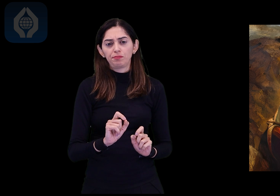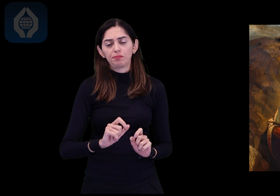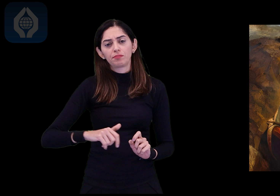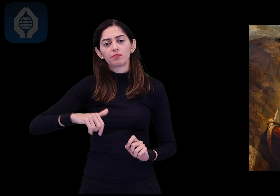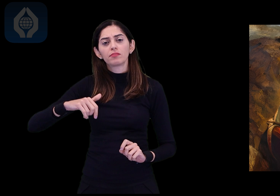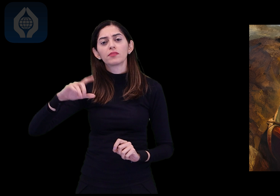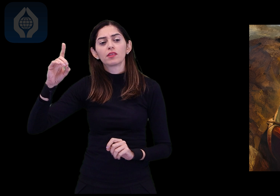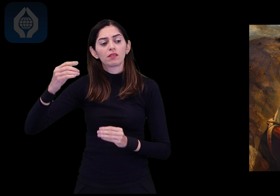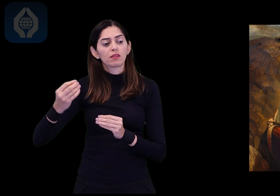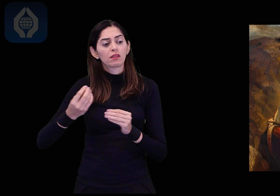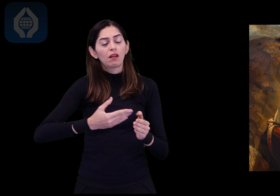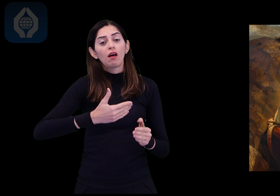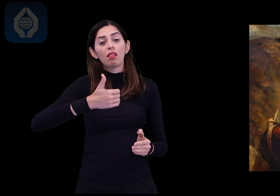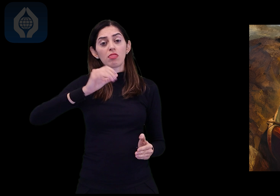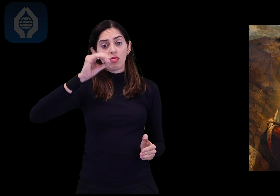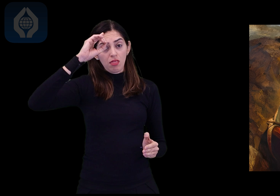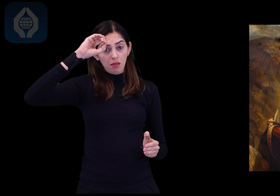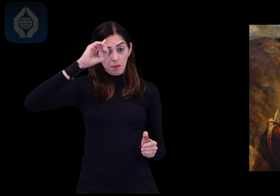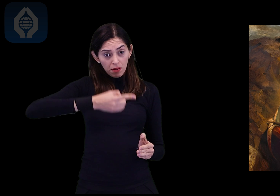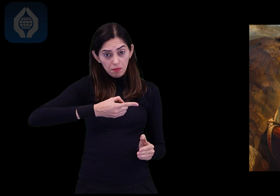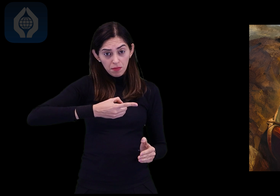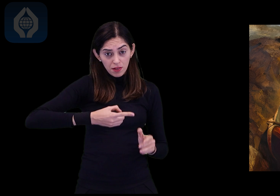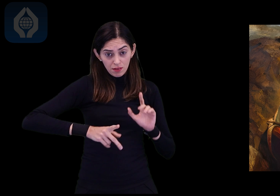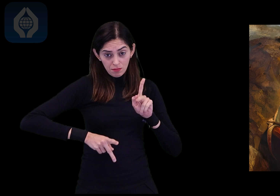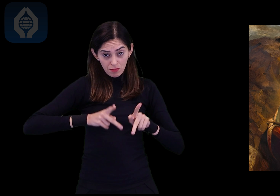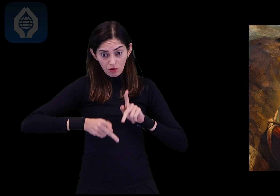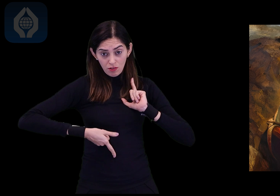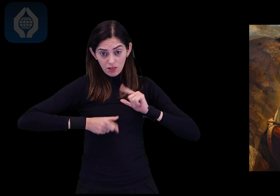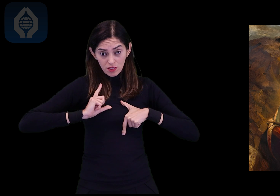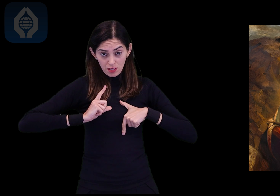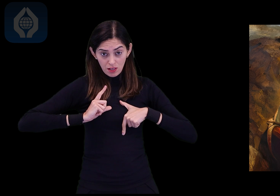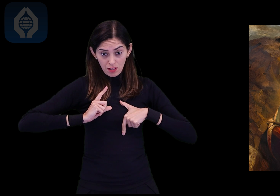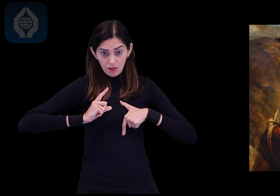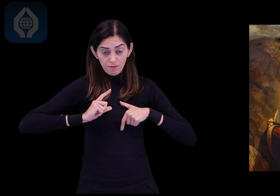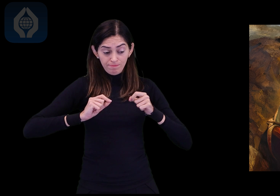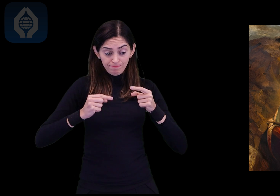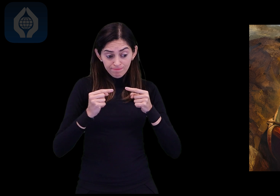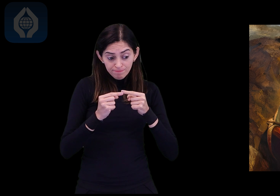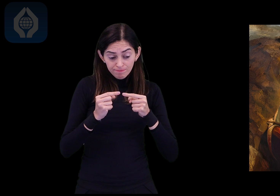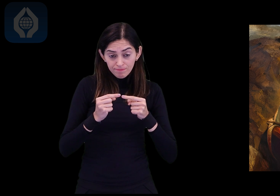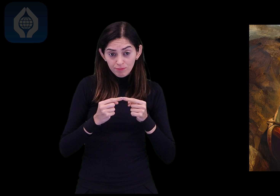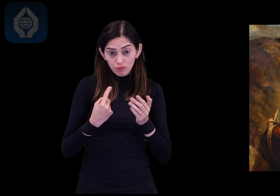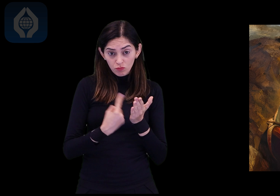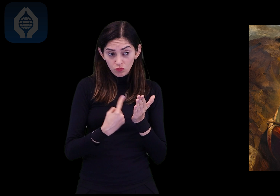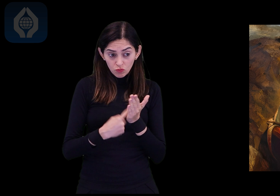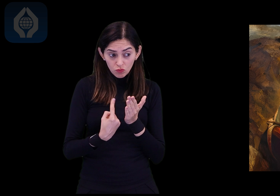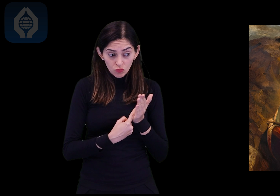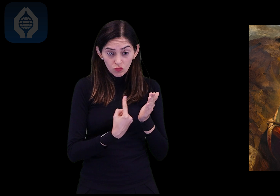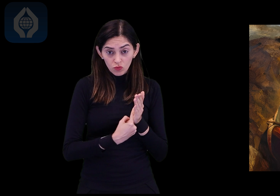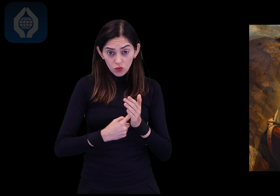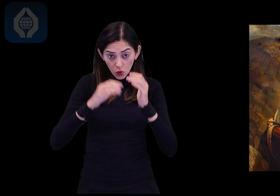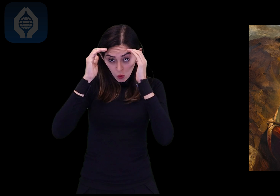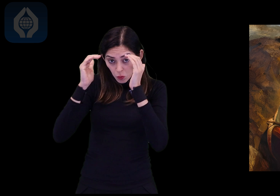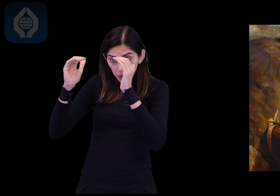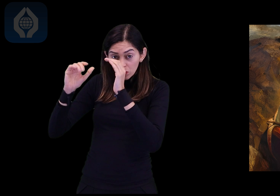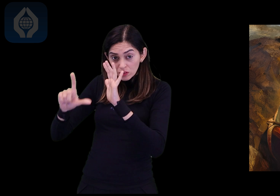mandamentos a Israel. Tinha feito um acordo com Israel que, se eles obedecessem às suas leis, ele seria com